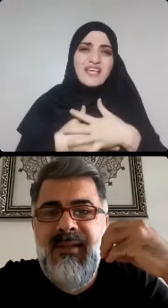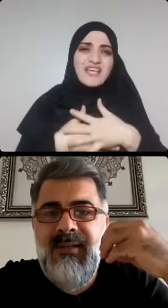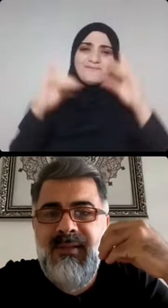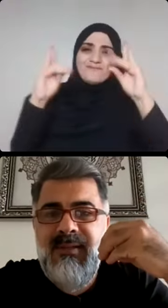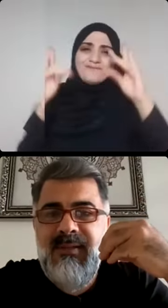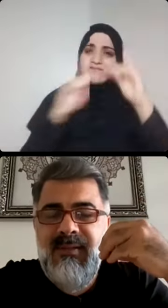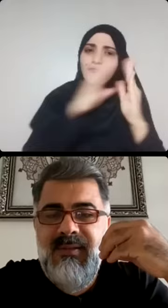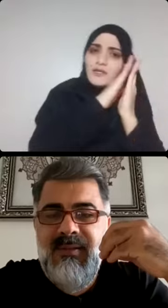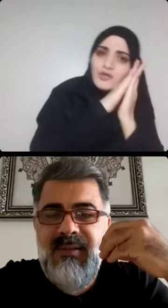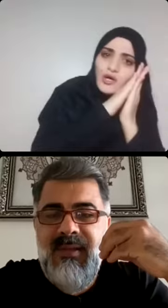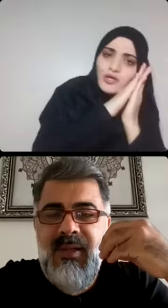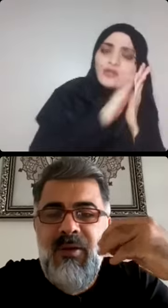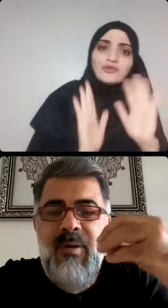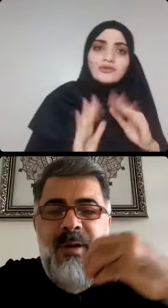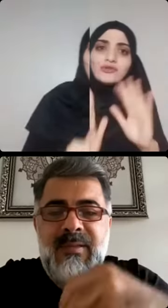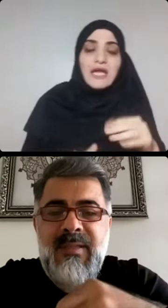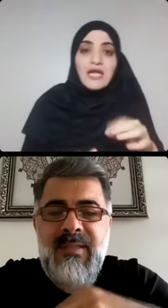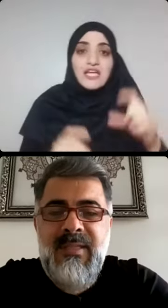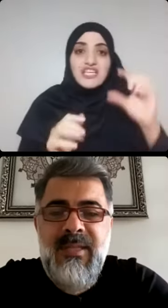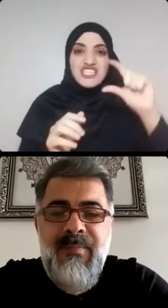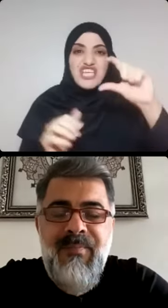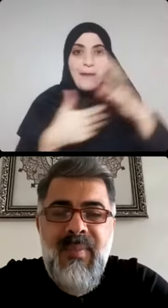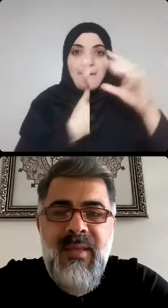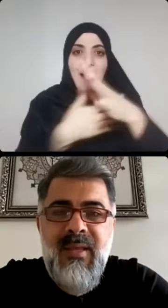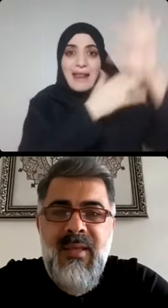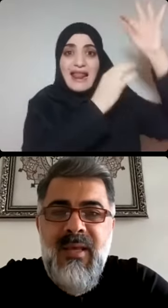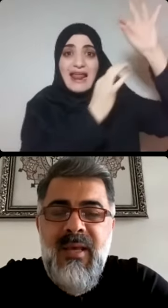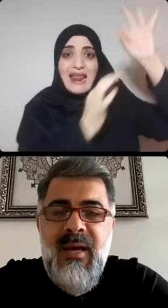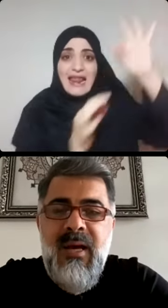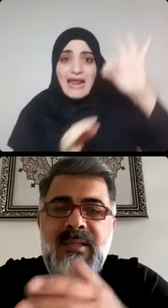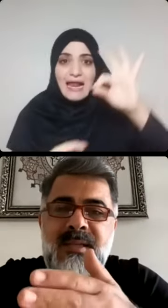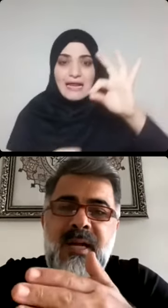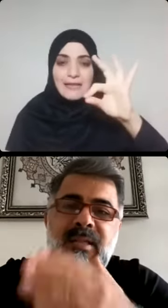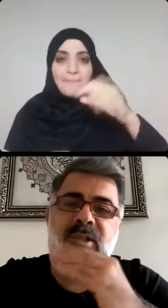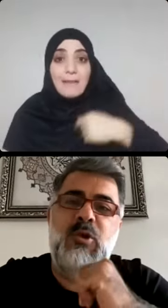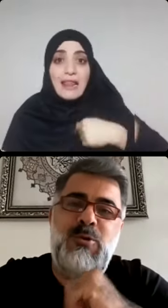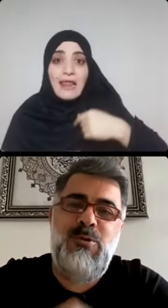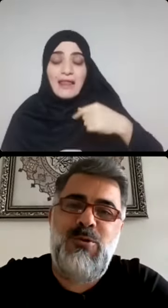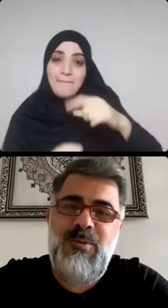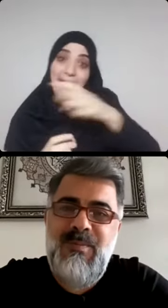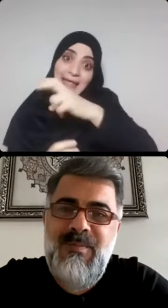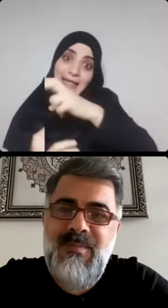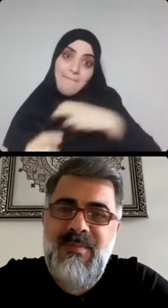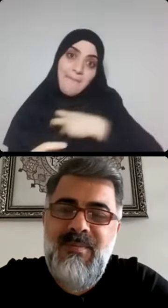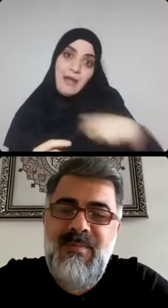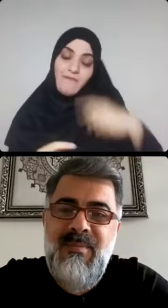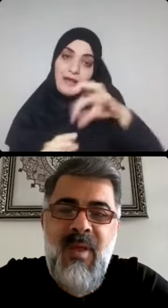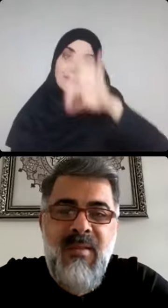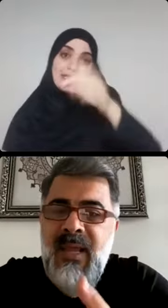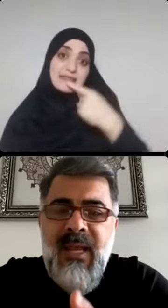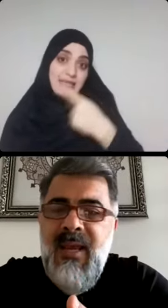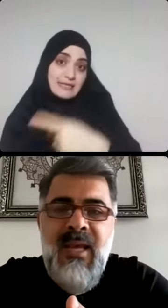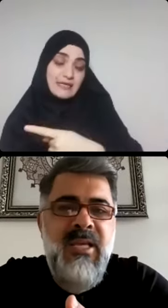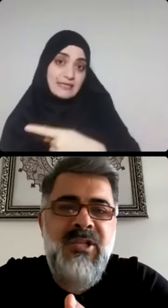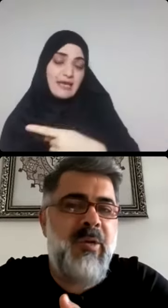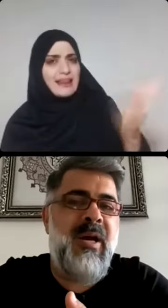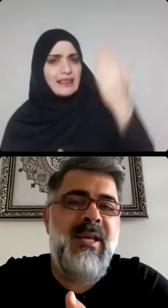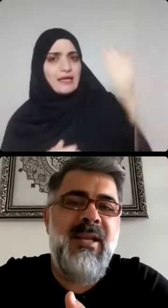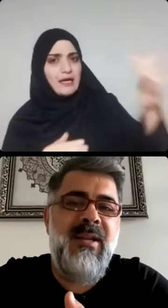geldi ve bana dedi ki, haydi kalk gidiyoruz. Nereye